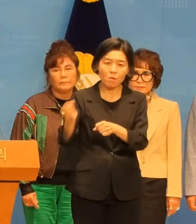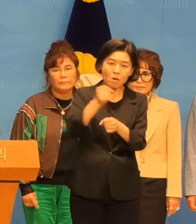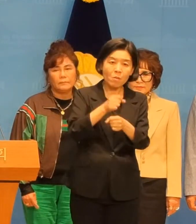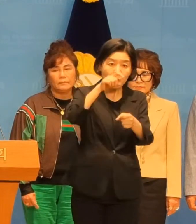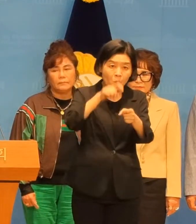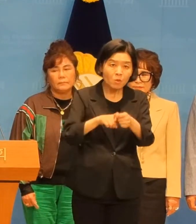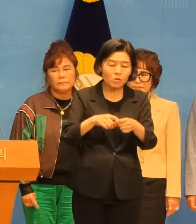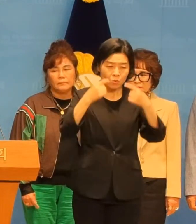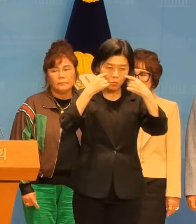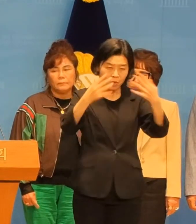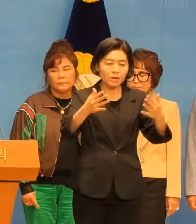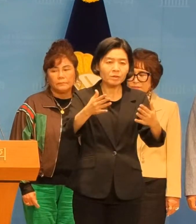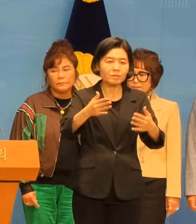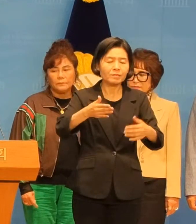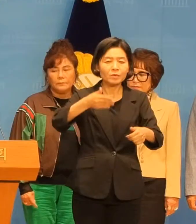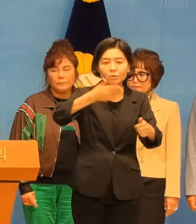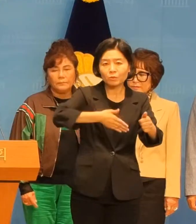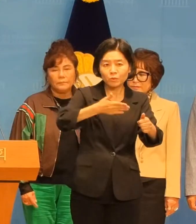분명히 요구합니다.